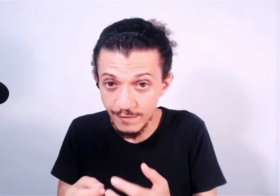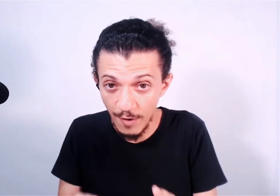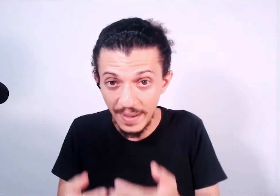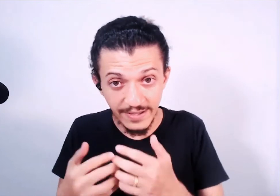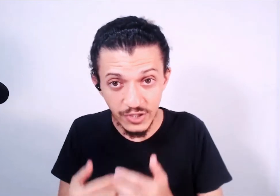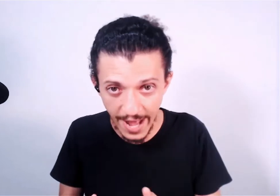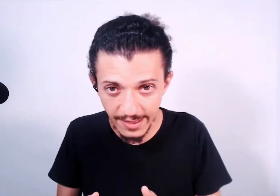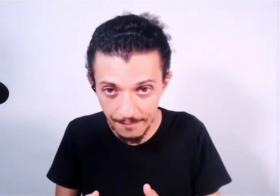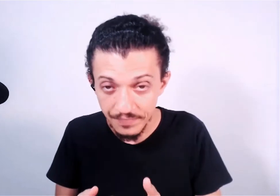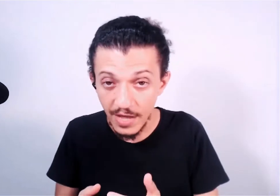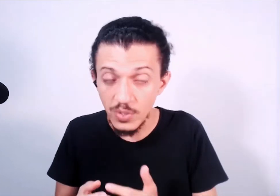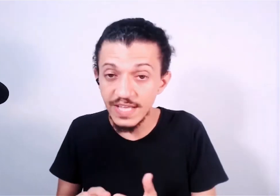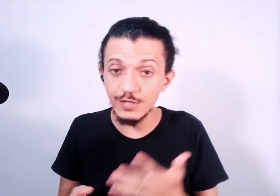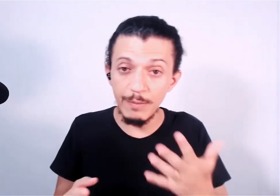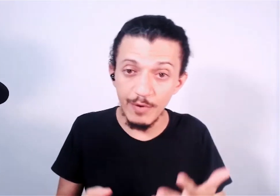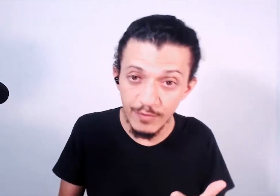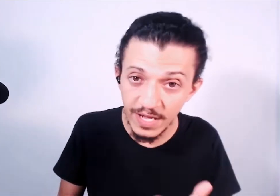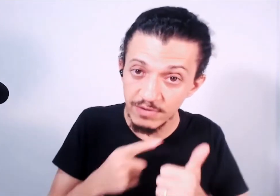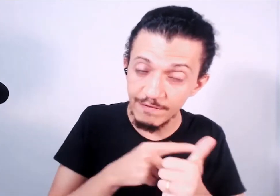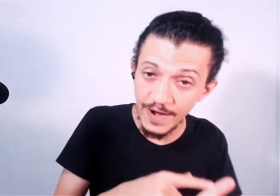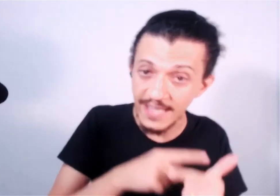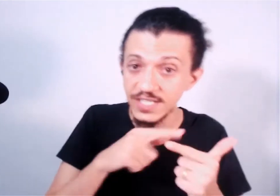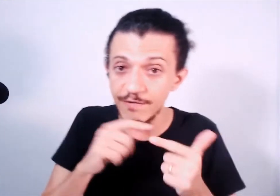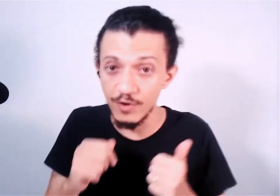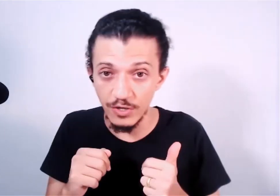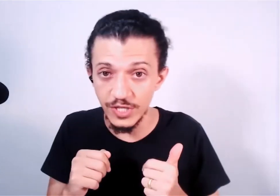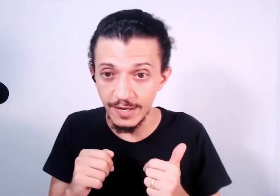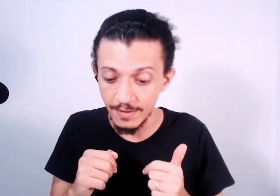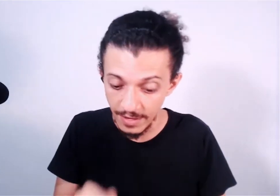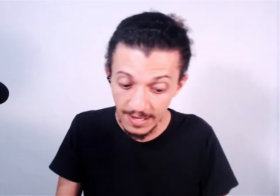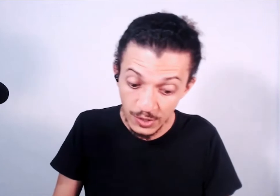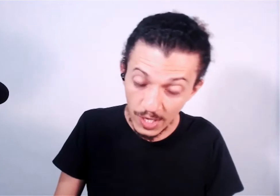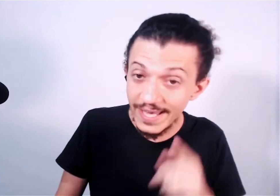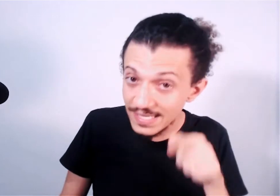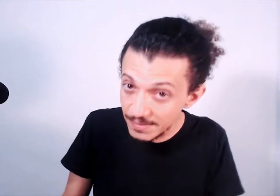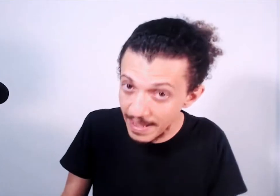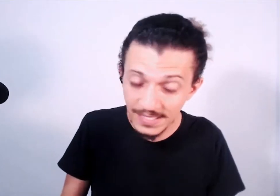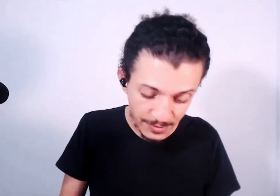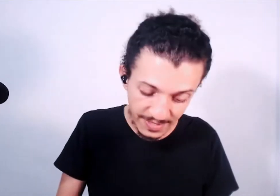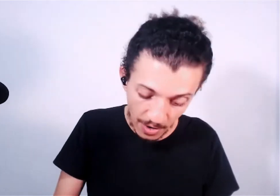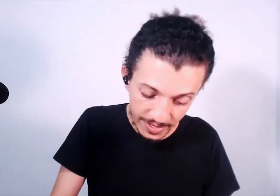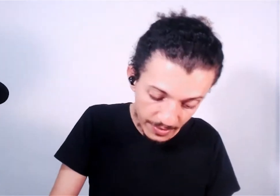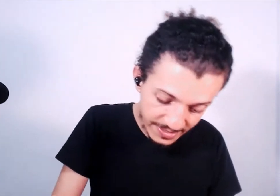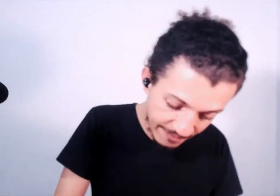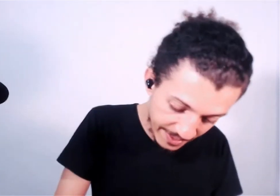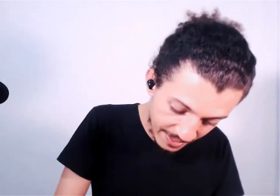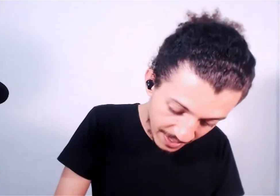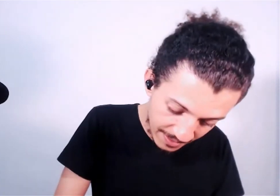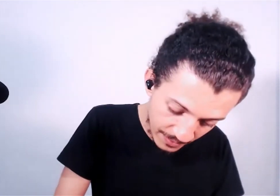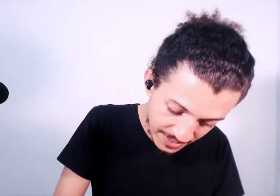forma indireta, eu esteja me aprofundando na fonética e na fonologia. Só que esse mesmo sinal que eu escrevi aqui, que eu